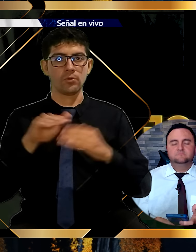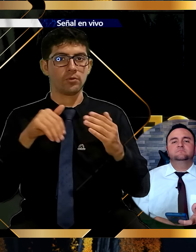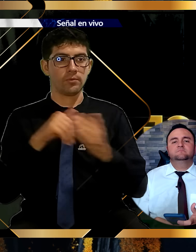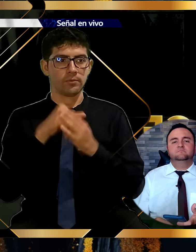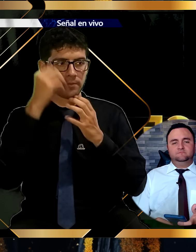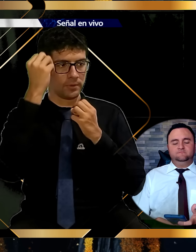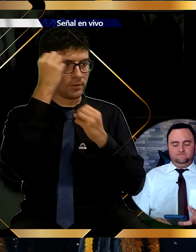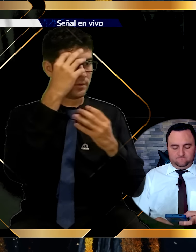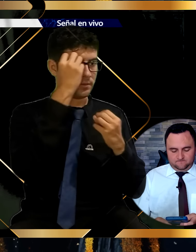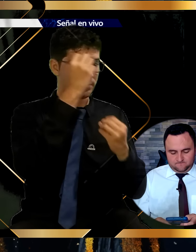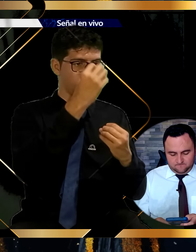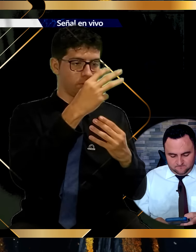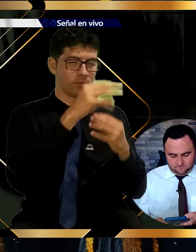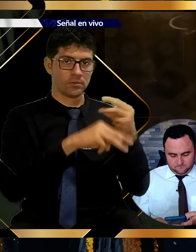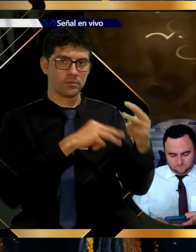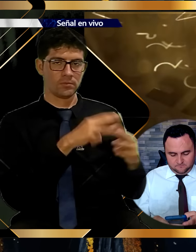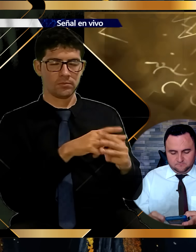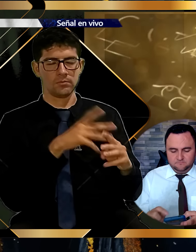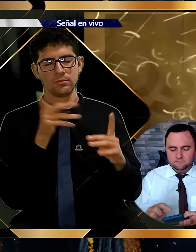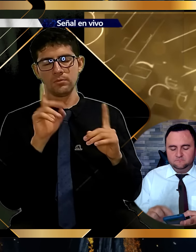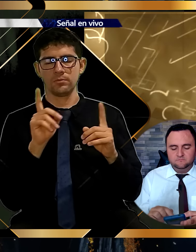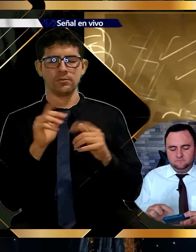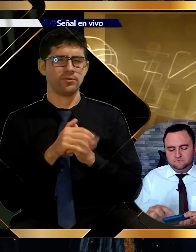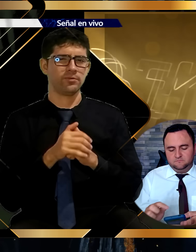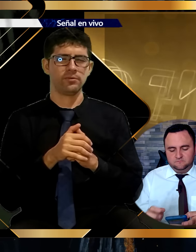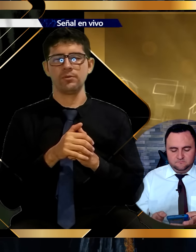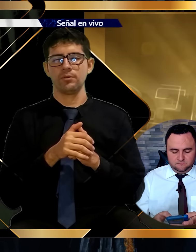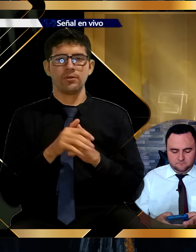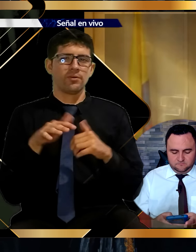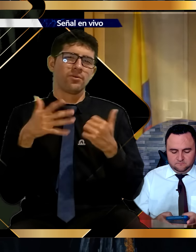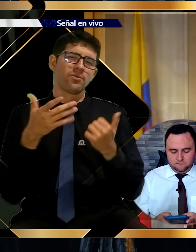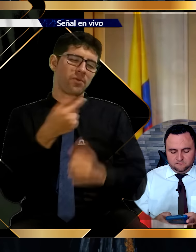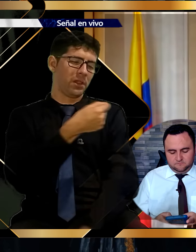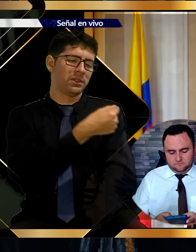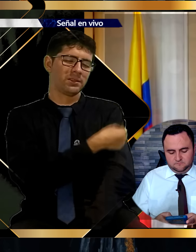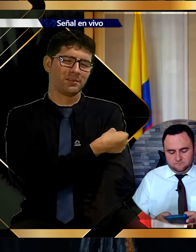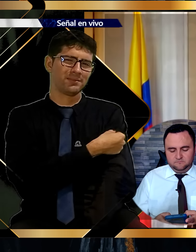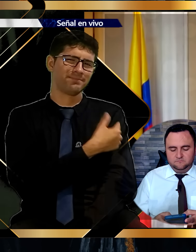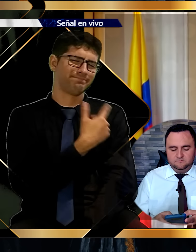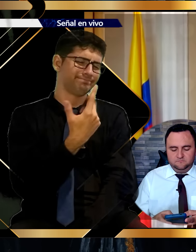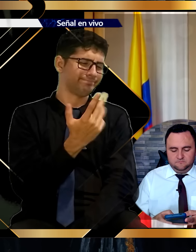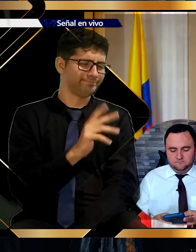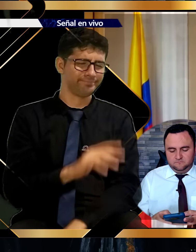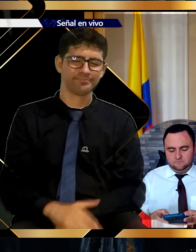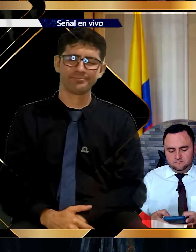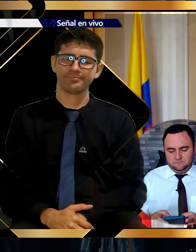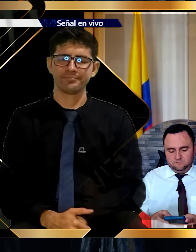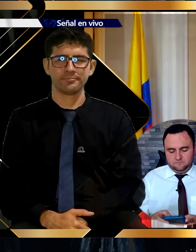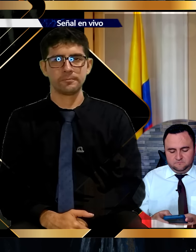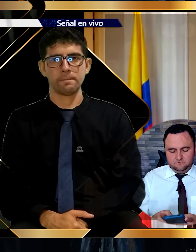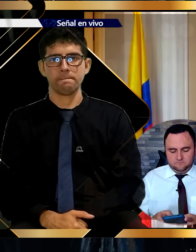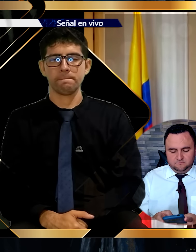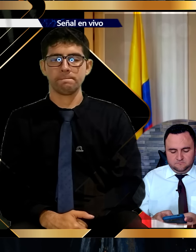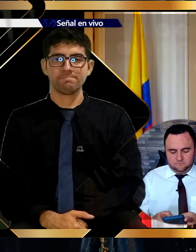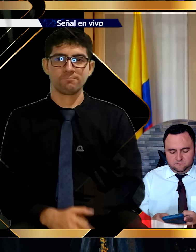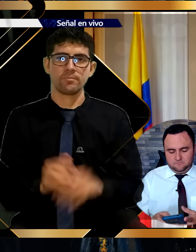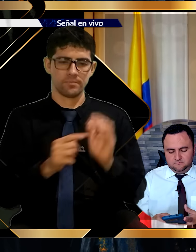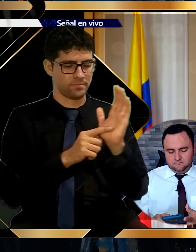Vea, este teléfono mío, y no es la última gama, este regularcito. ¿Ah? Este es